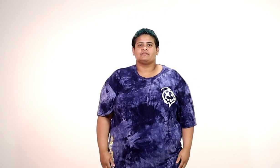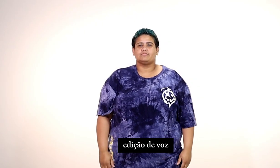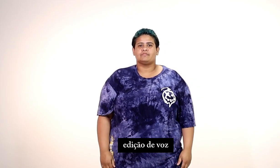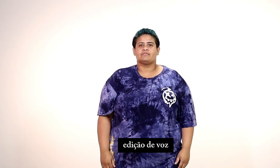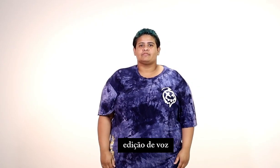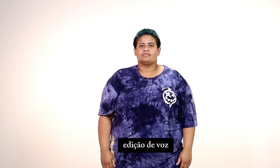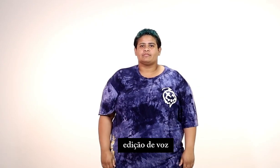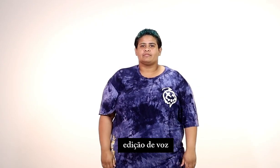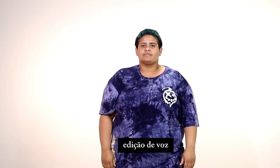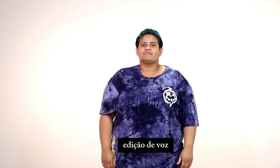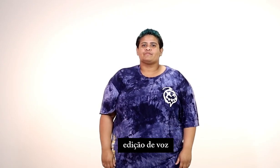edição de voz,